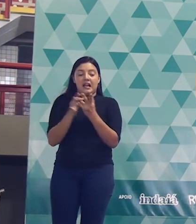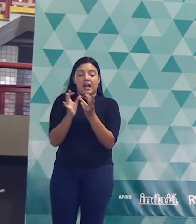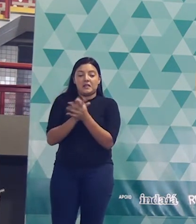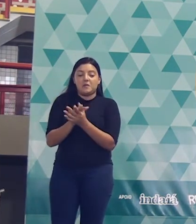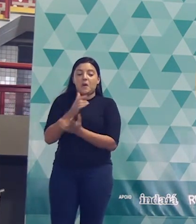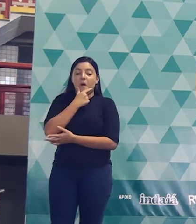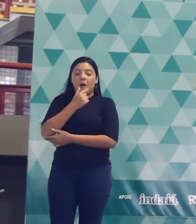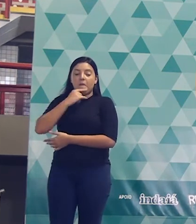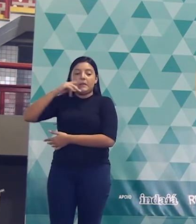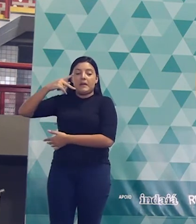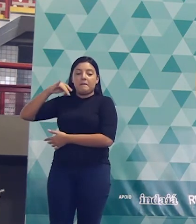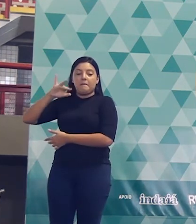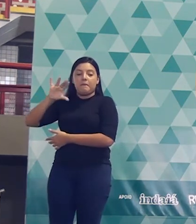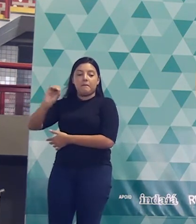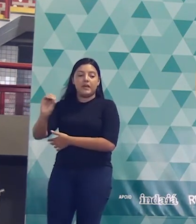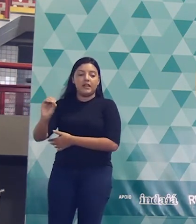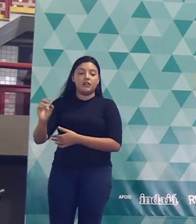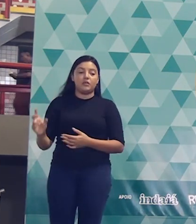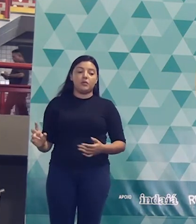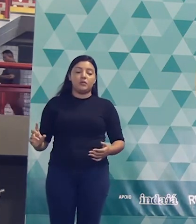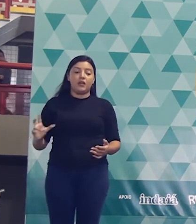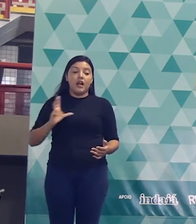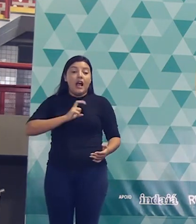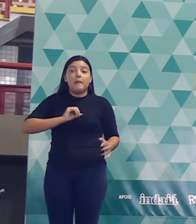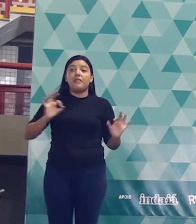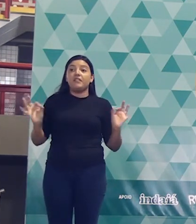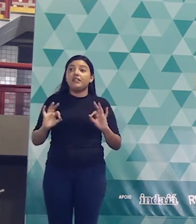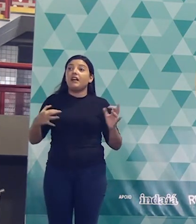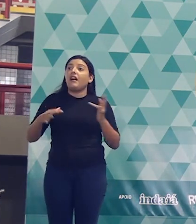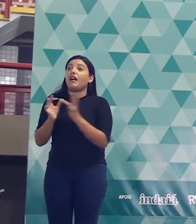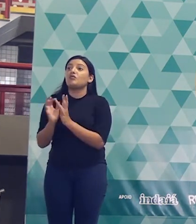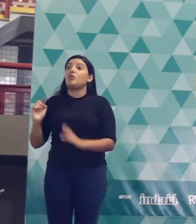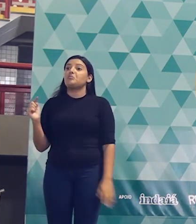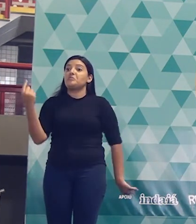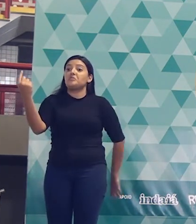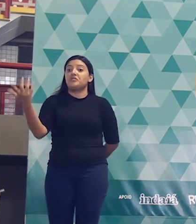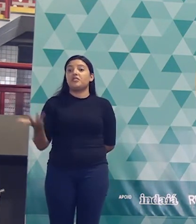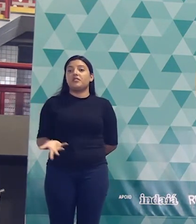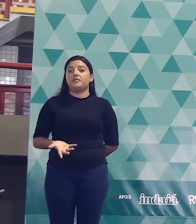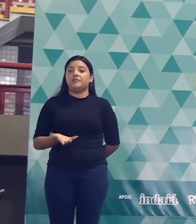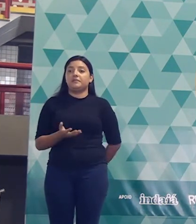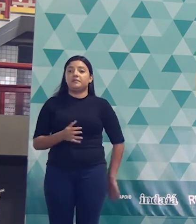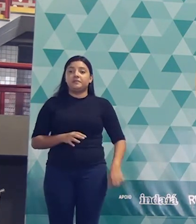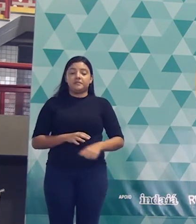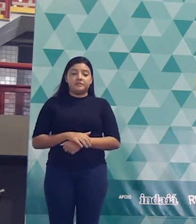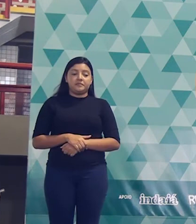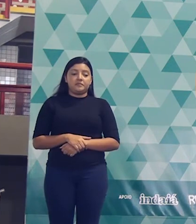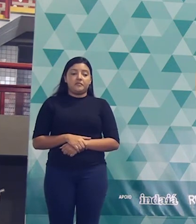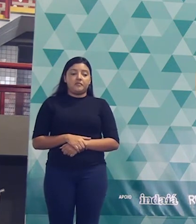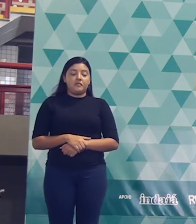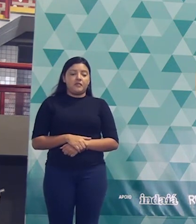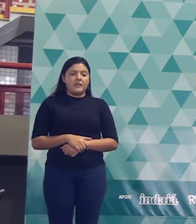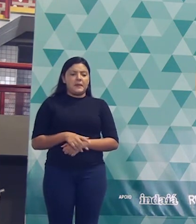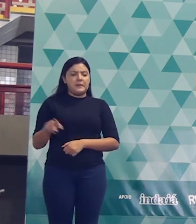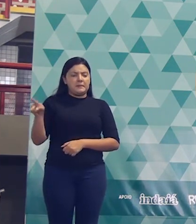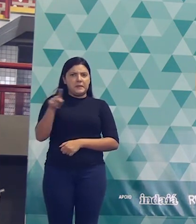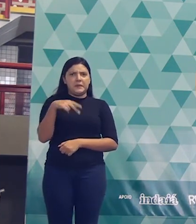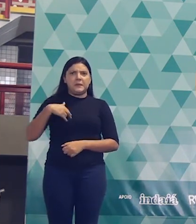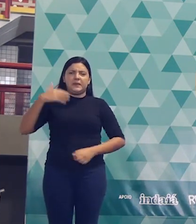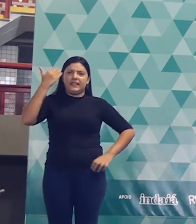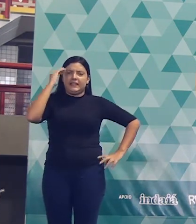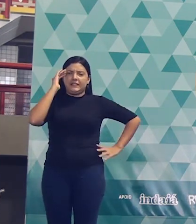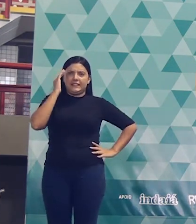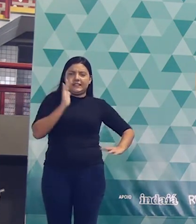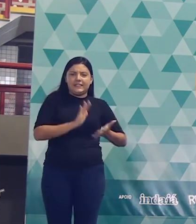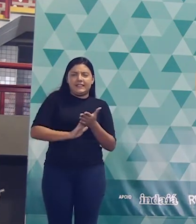A Lili não amava ninguém, foi a única que casou, né? Professor, acho que eu estou entendendo.